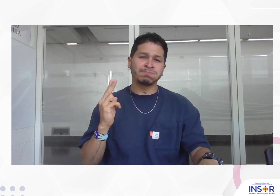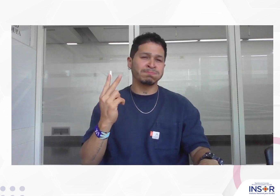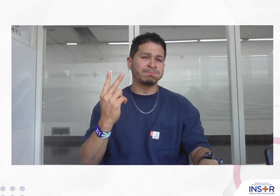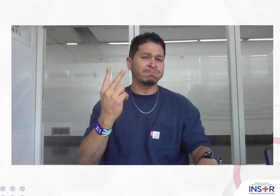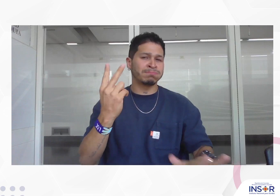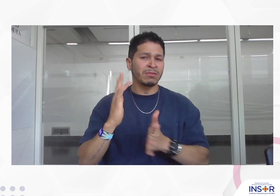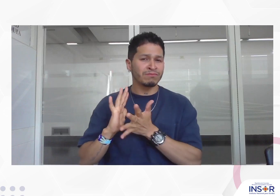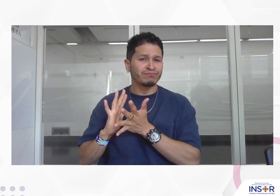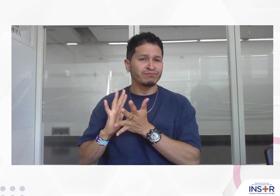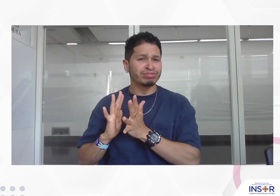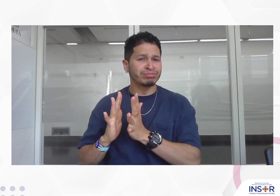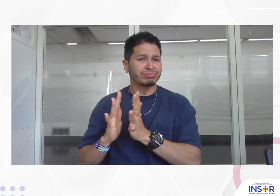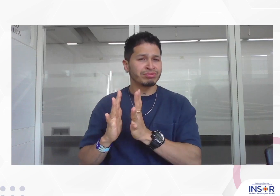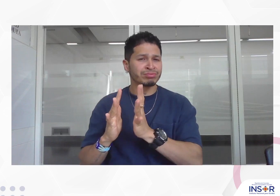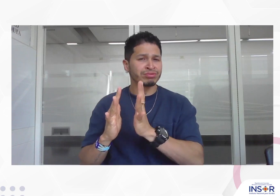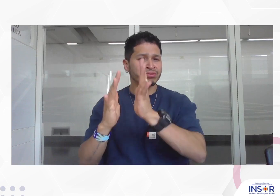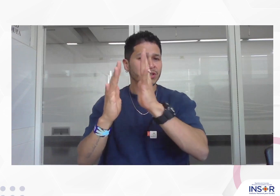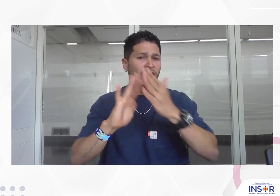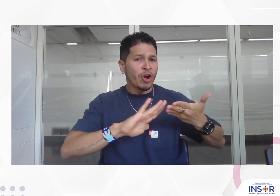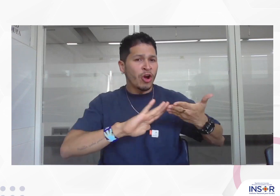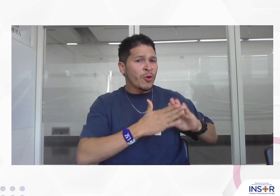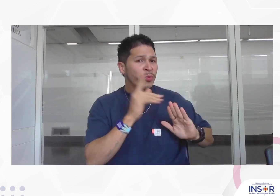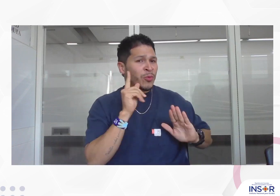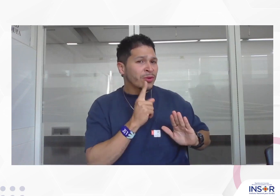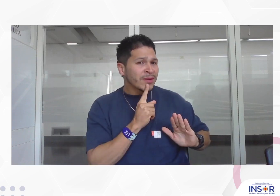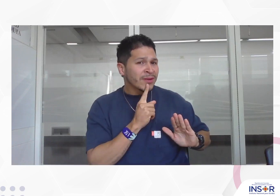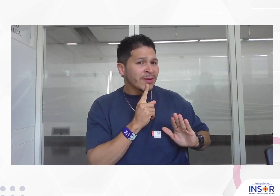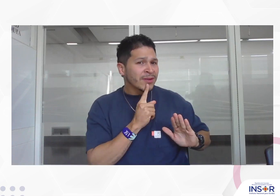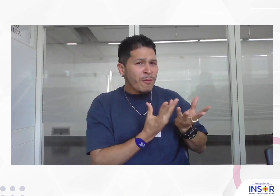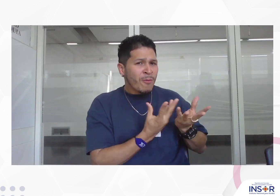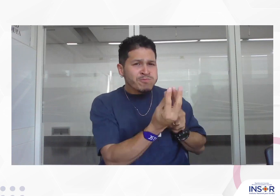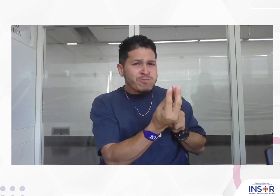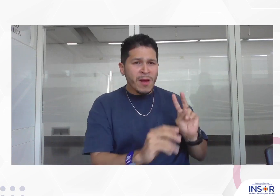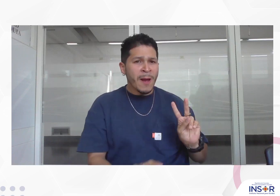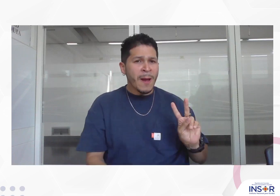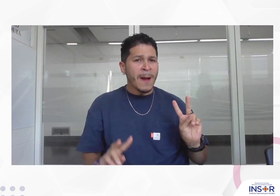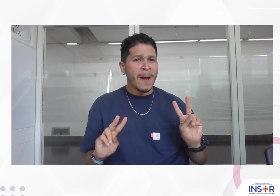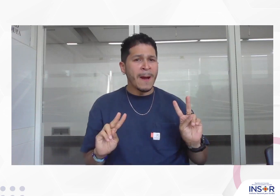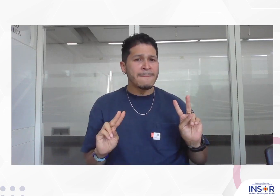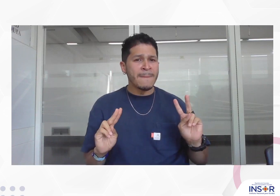las luchas de las personas sordas y esa evolución que se ha tenido